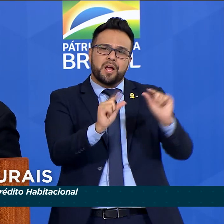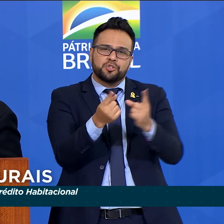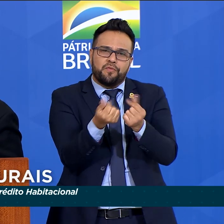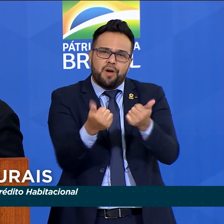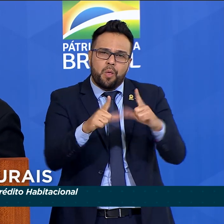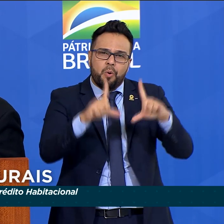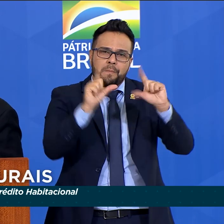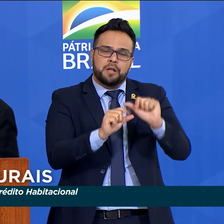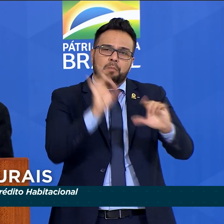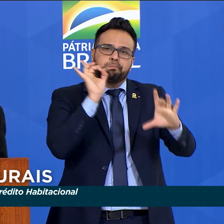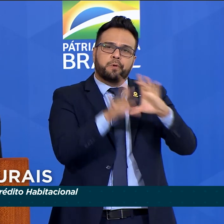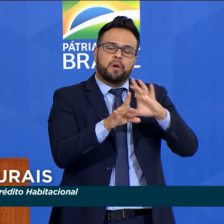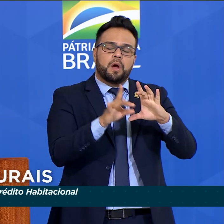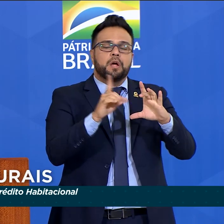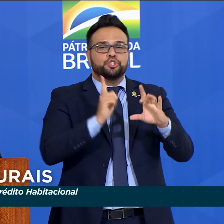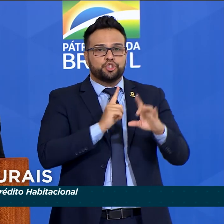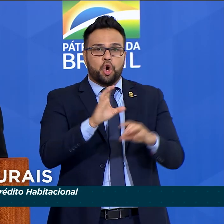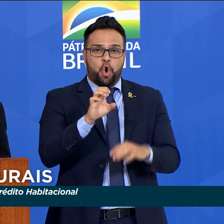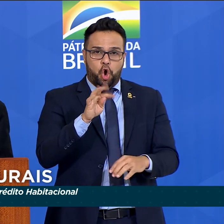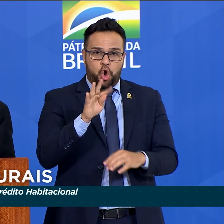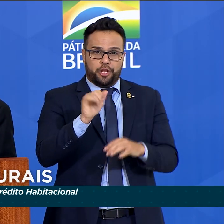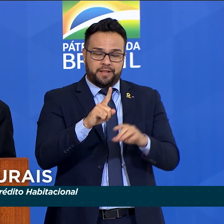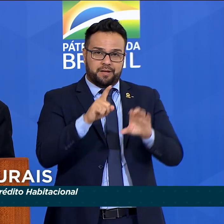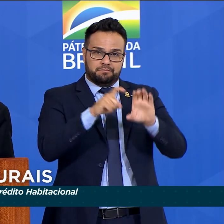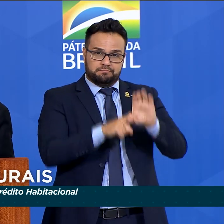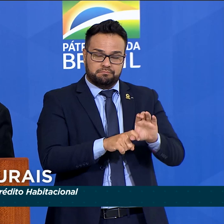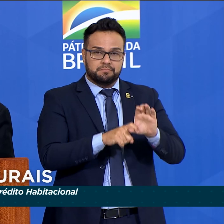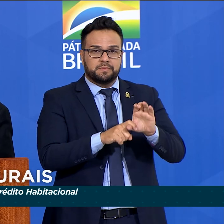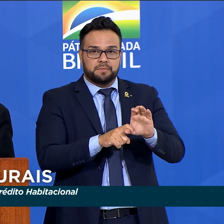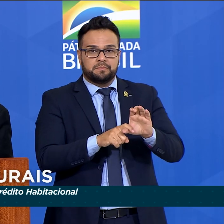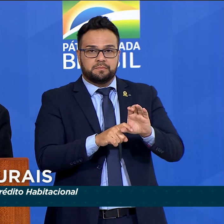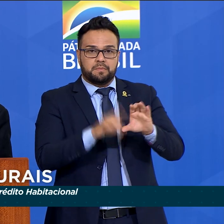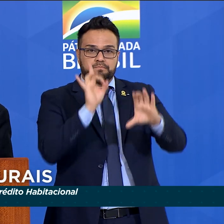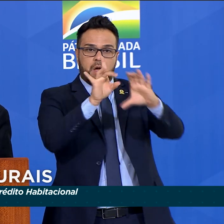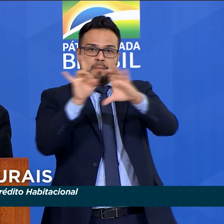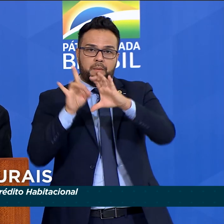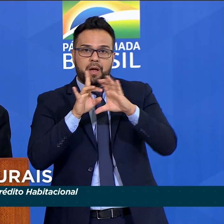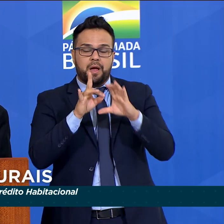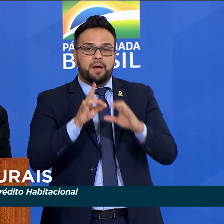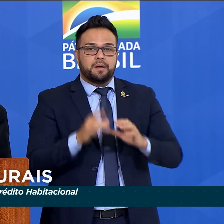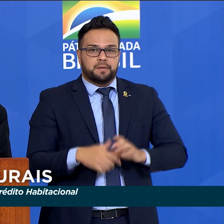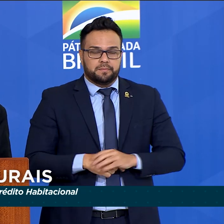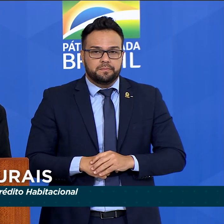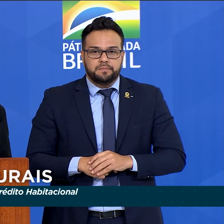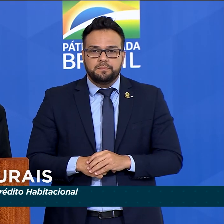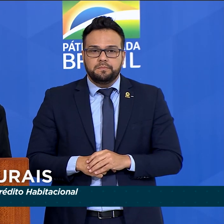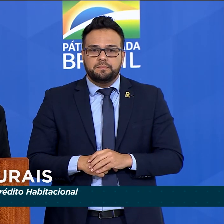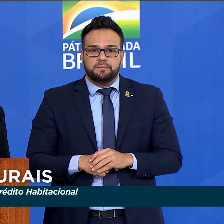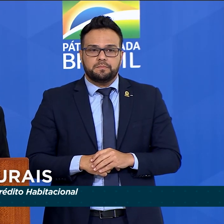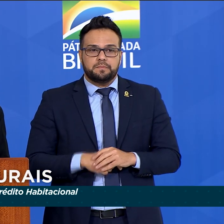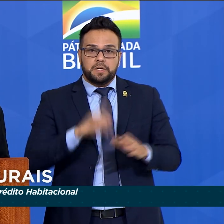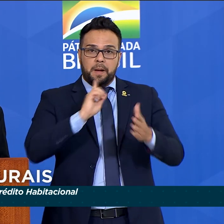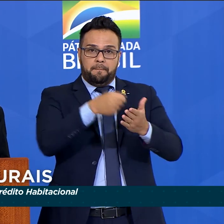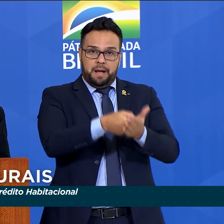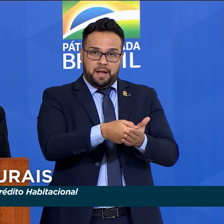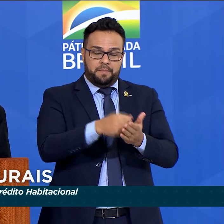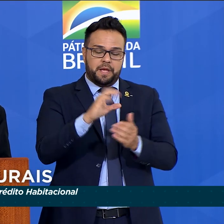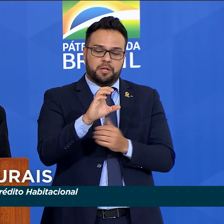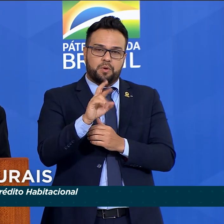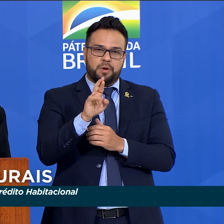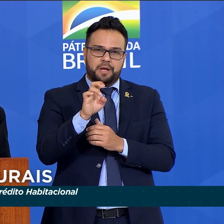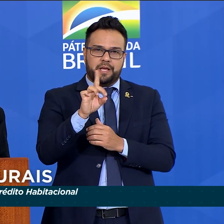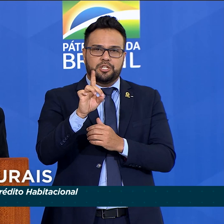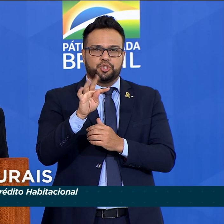de representantes dos assentados. Desde 2013, esse movimento de pagamento desses créditos de habitação